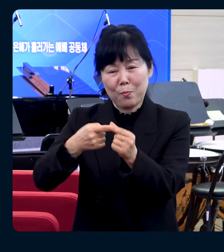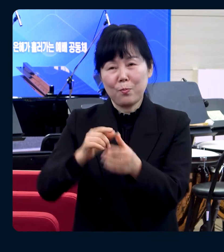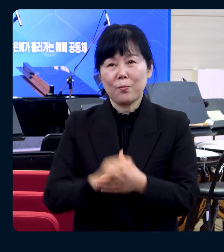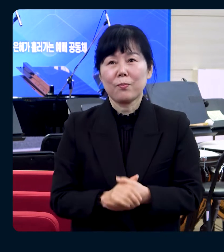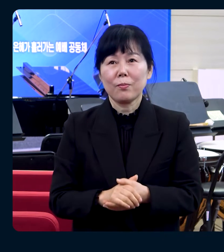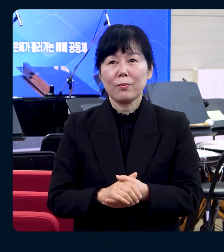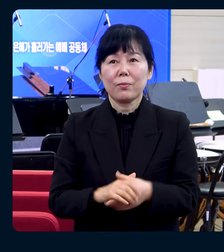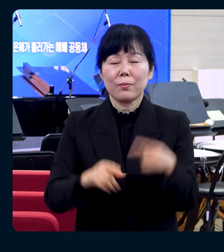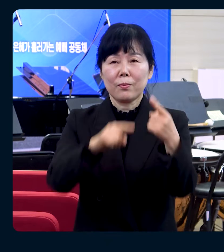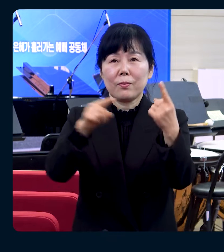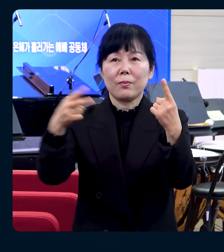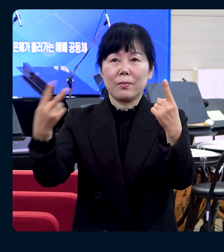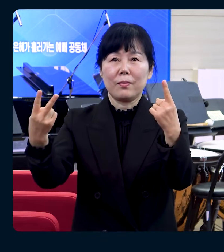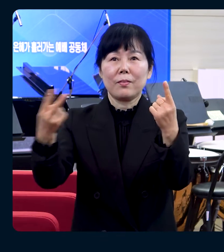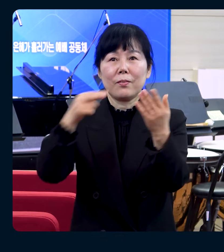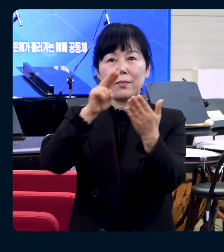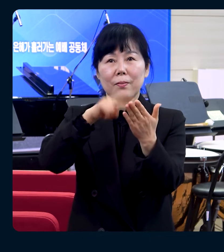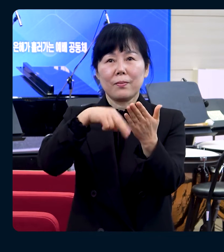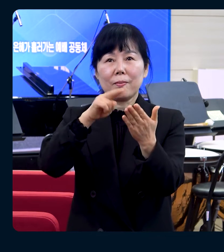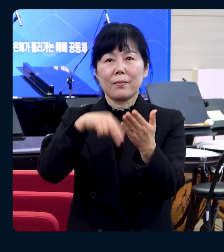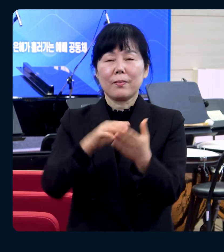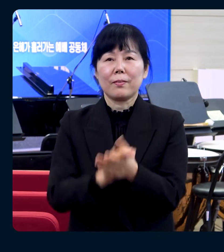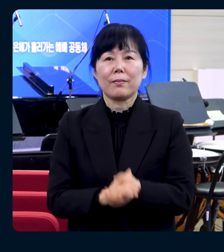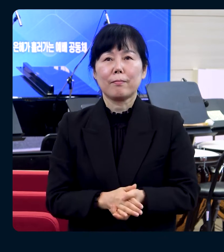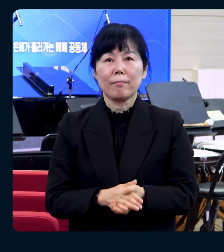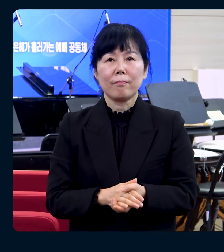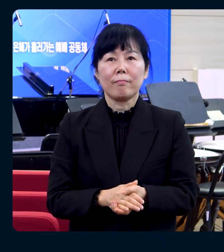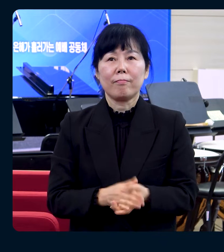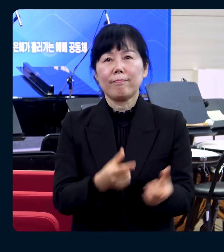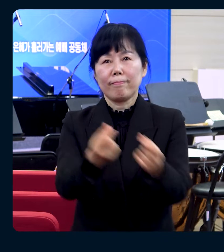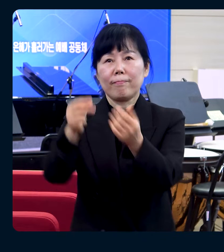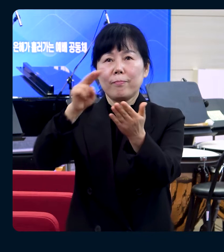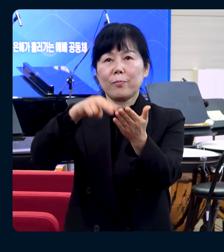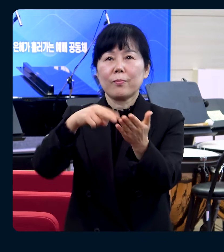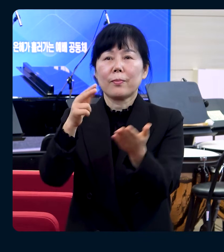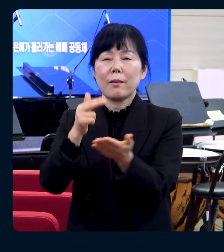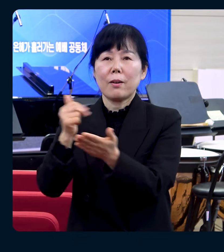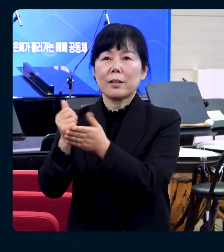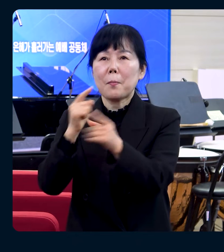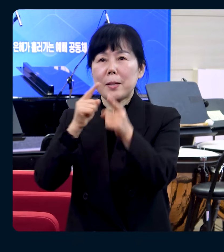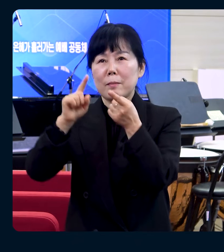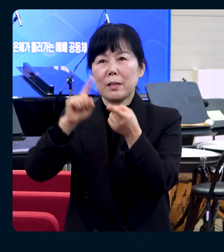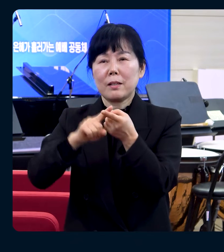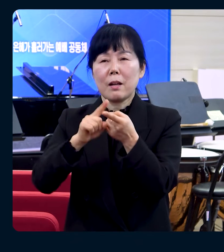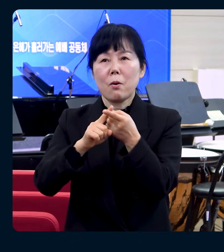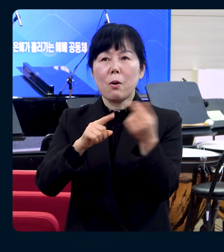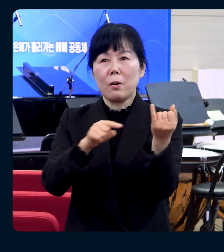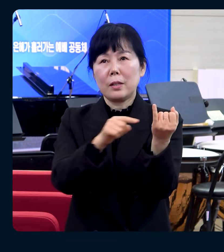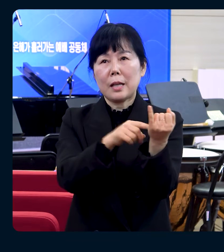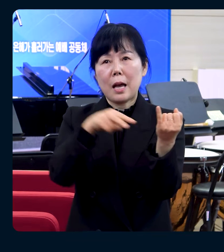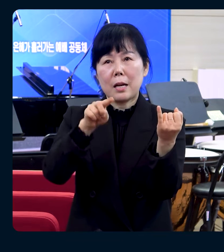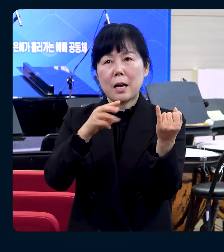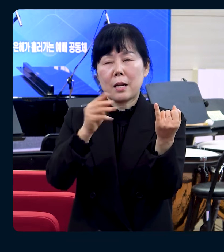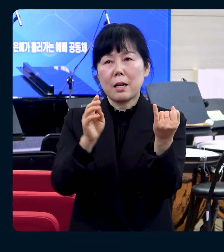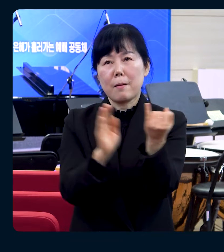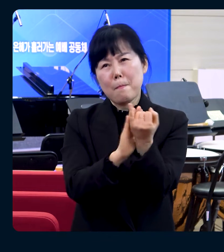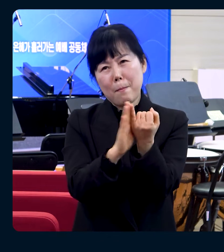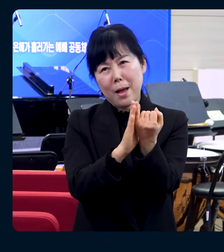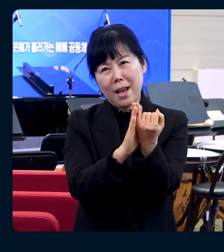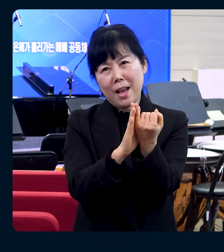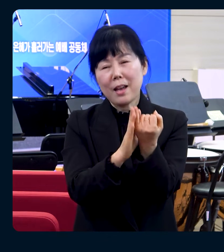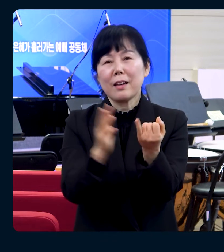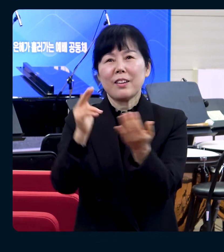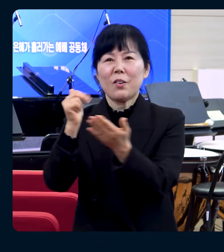거예요. 우리 1절로 2절 말씀을 함께 읽겠습니다. 1절 2절 함께 읽습니다. 여호와께서 말씀하신 대로